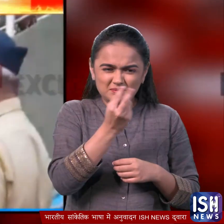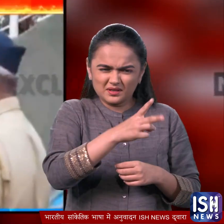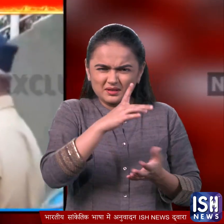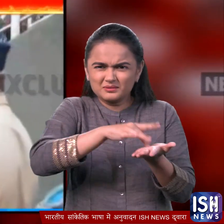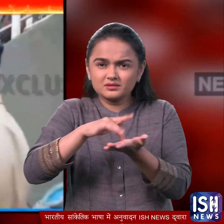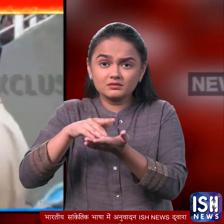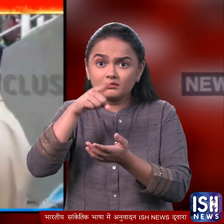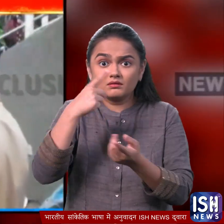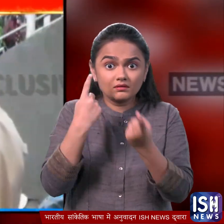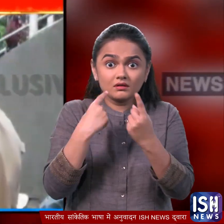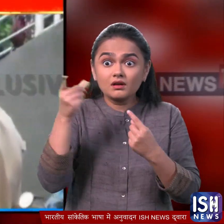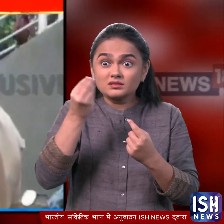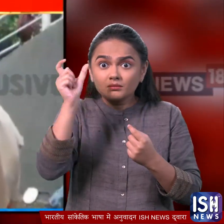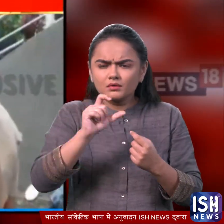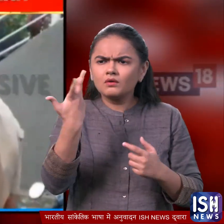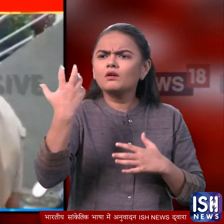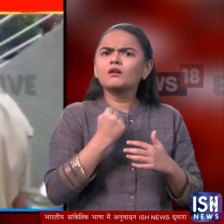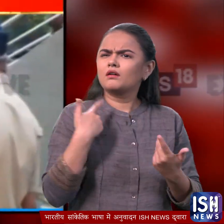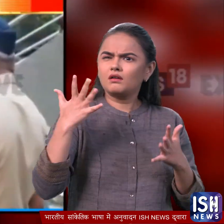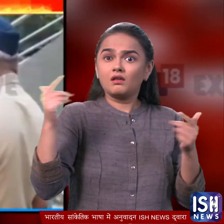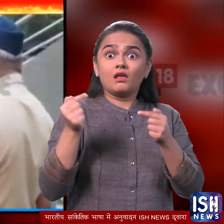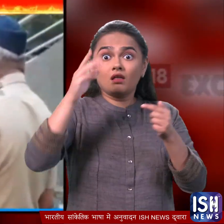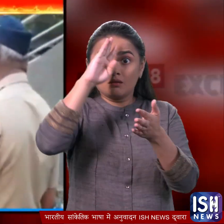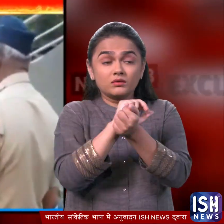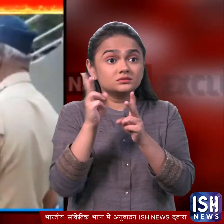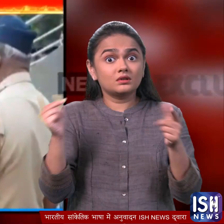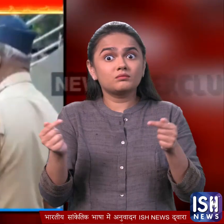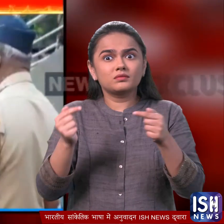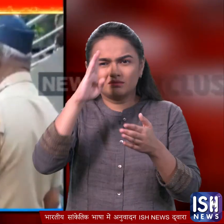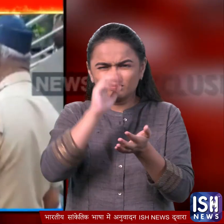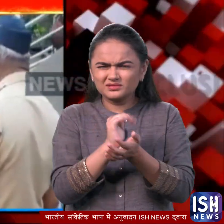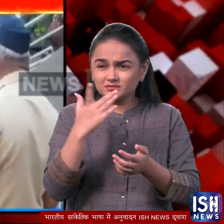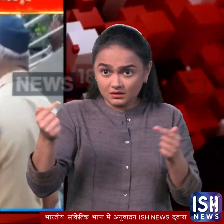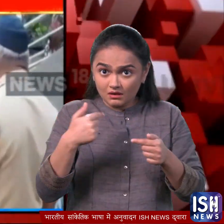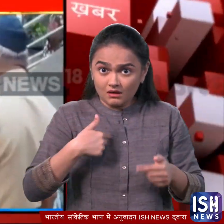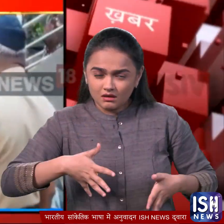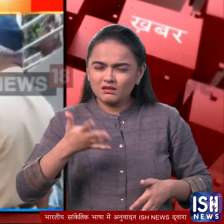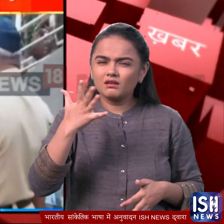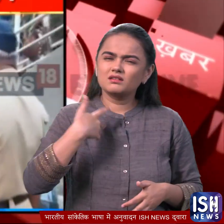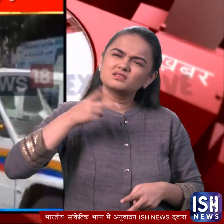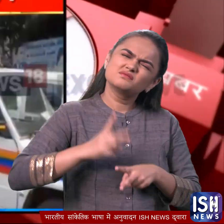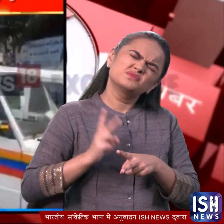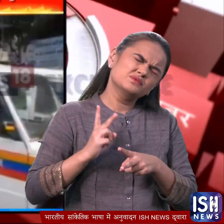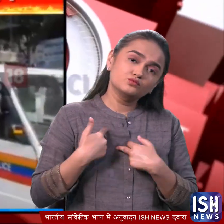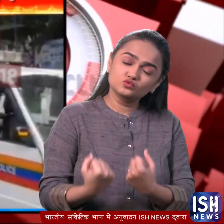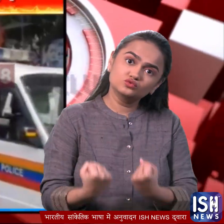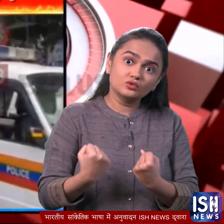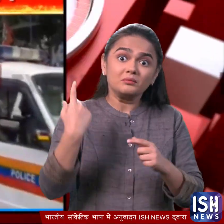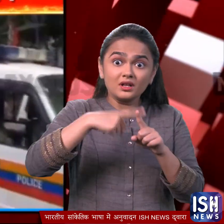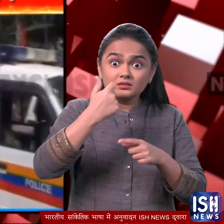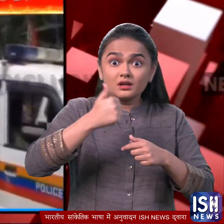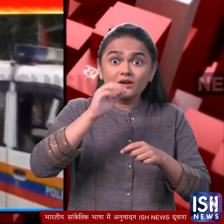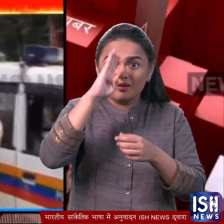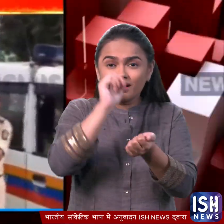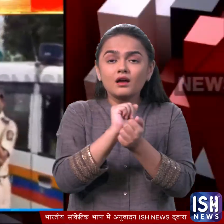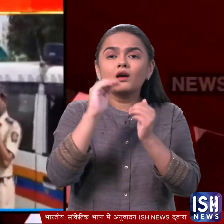कुछ जगहों पर लोग इस कार्रवाई के विरोध में पुलिस वालों से बहस करते भी नजर आए। हालांकि पुलिस की सख्ती के आगे उनकी एक न चली। इस बीच कई बड़े